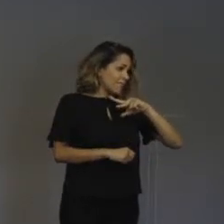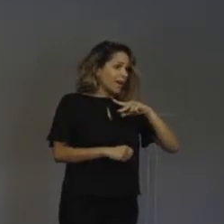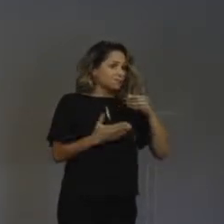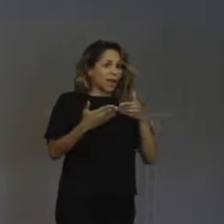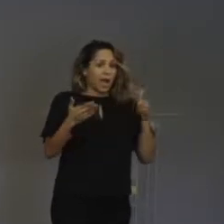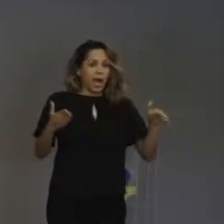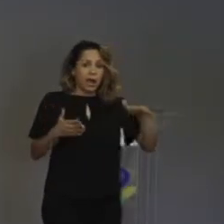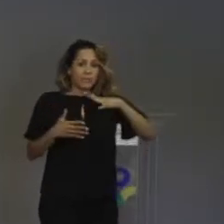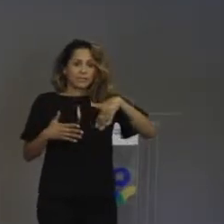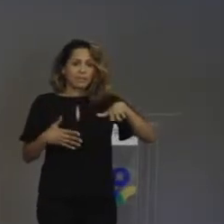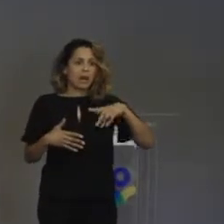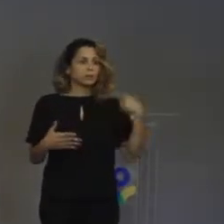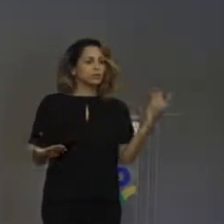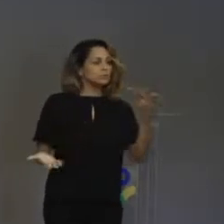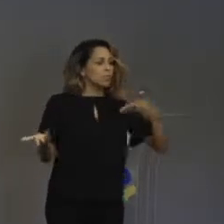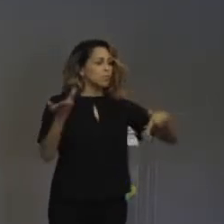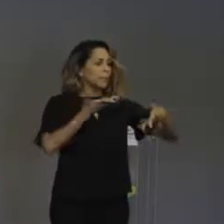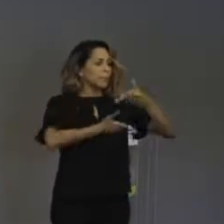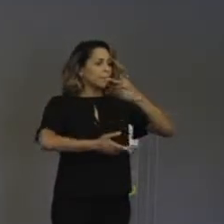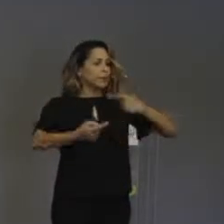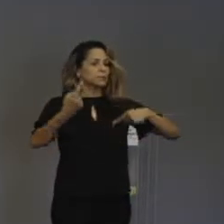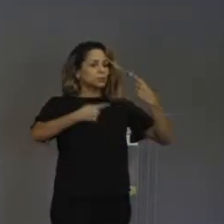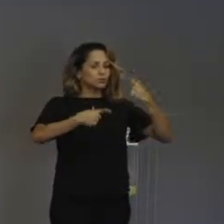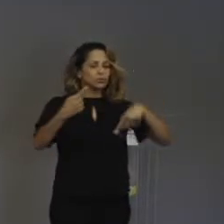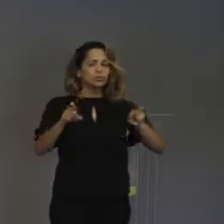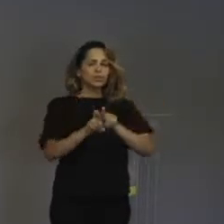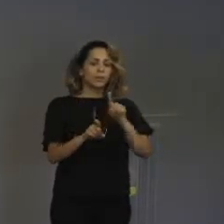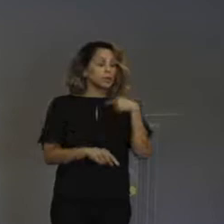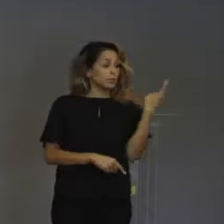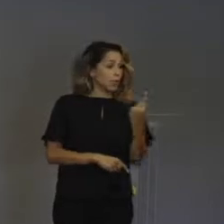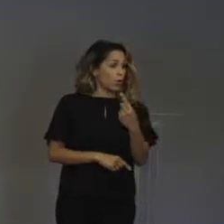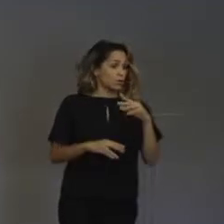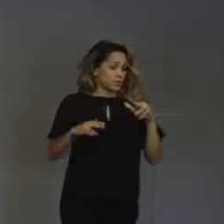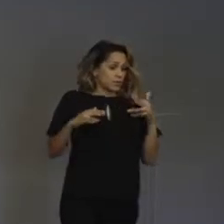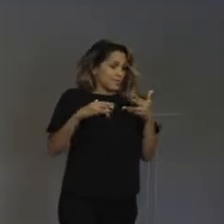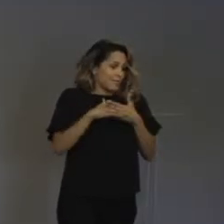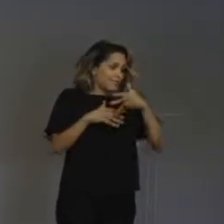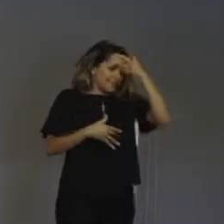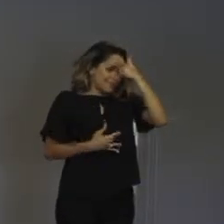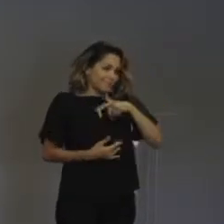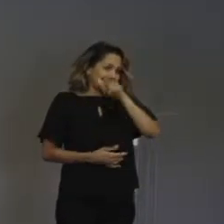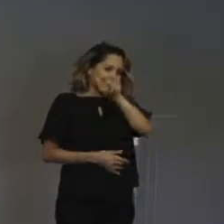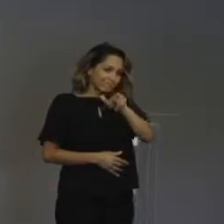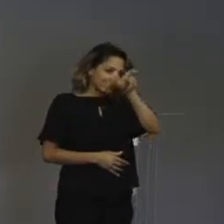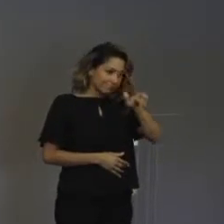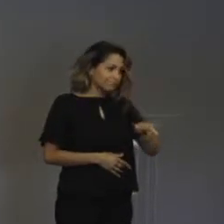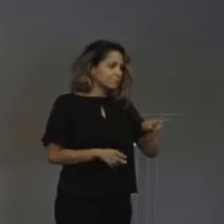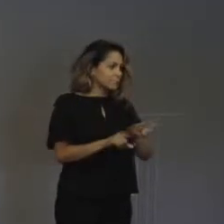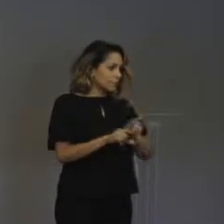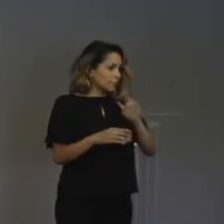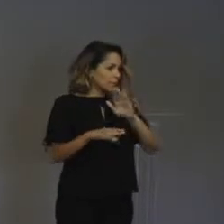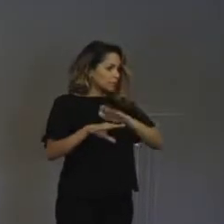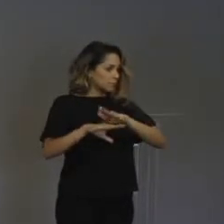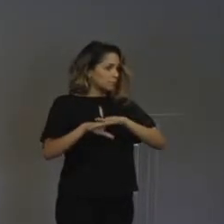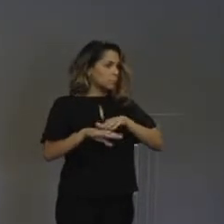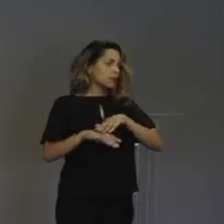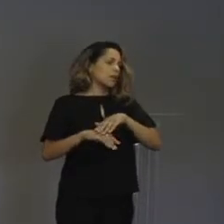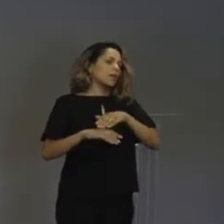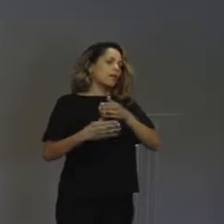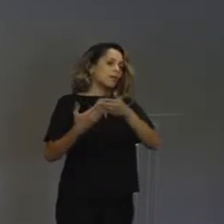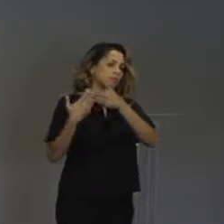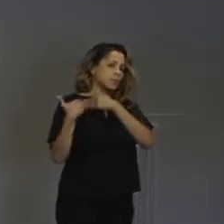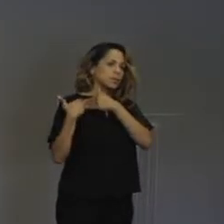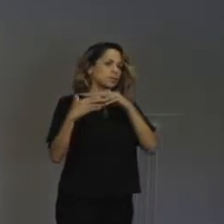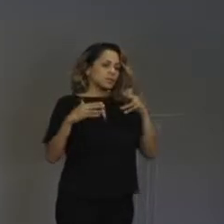cidadãos, porque, além do chapeuzinho de cada um aqui como ator em profissão, a gente tem também a de cidadania. Então, acho que é a